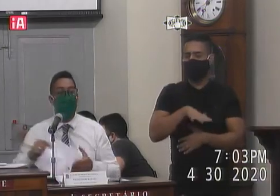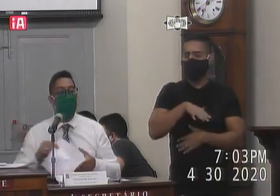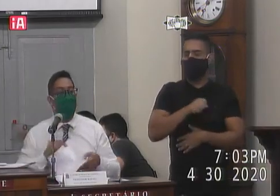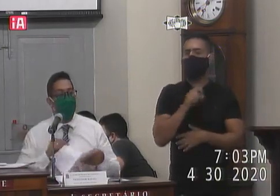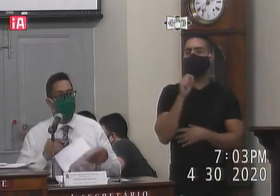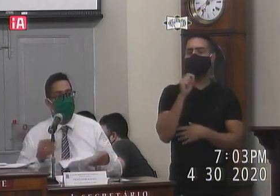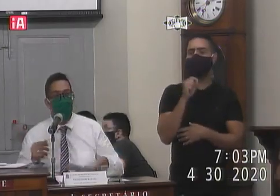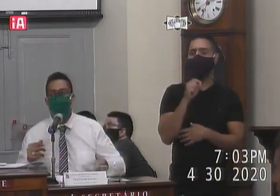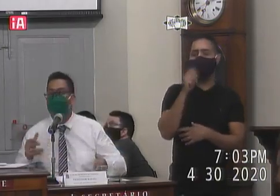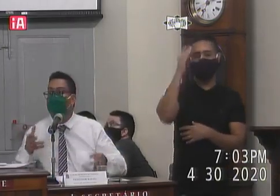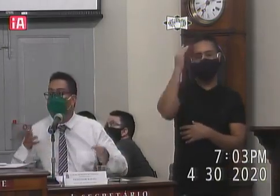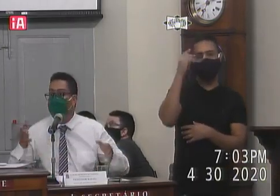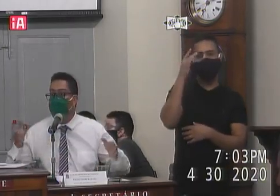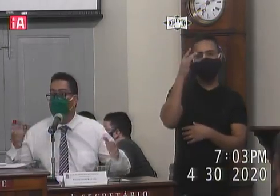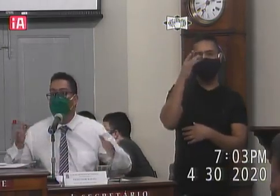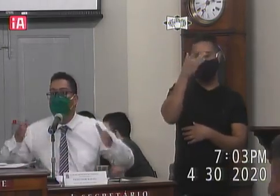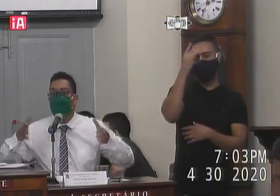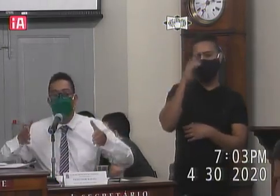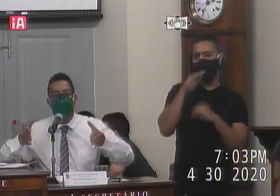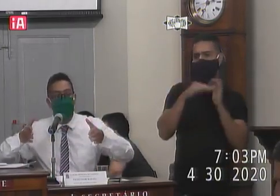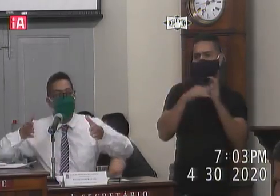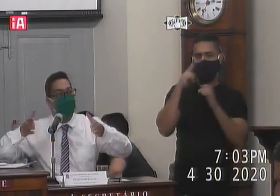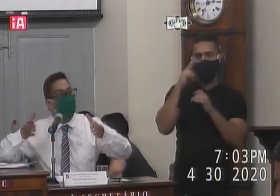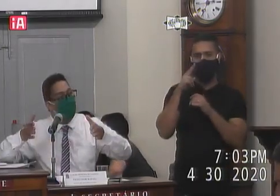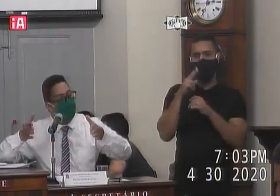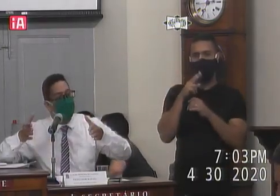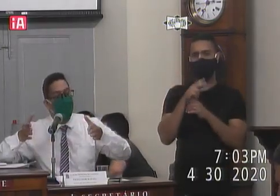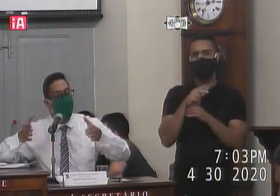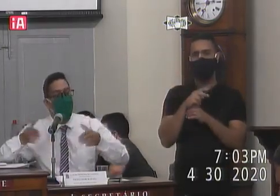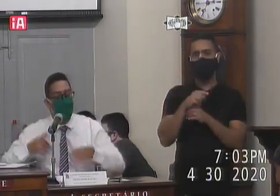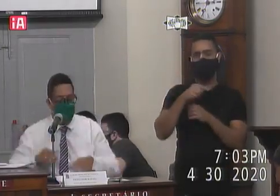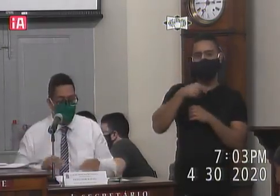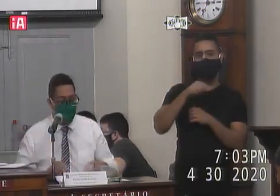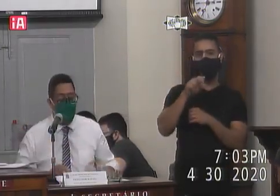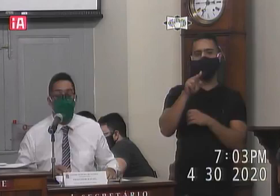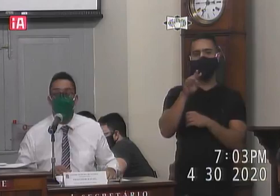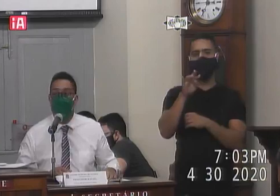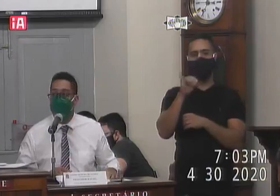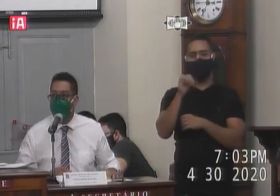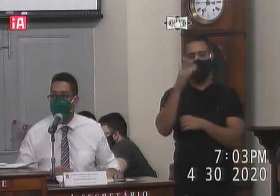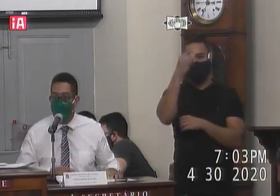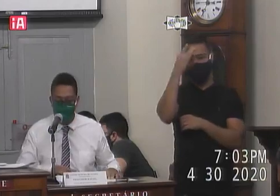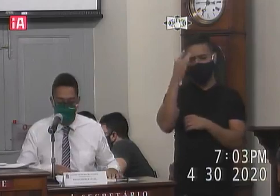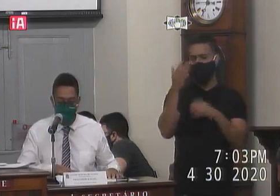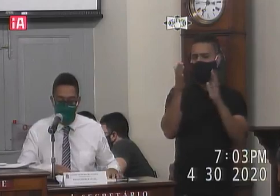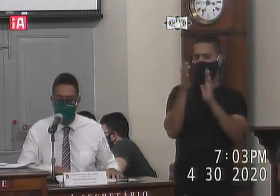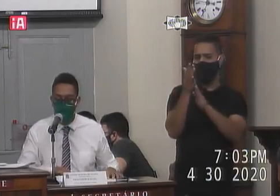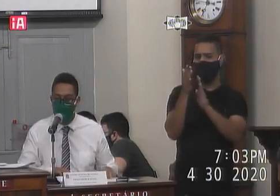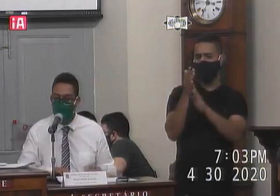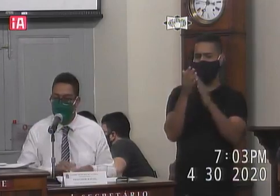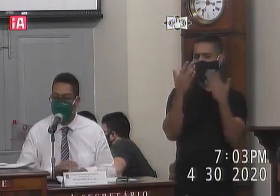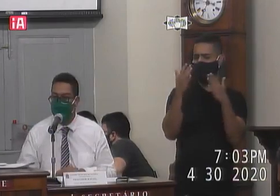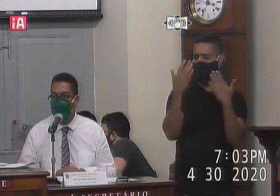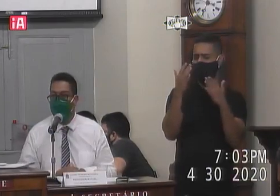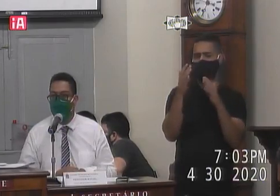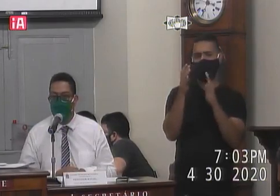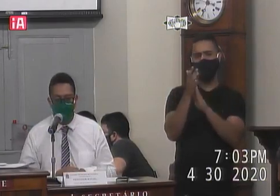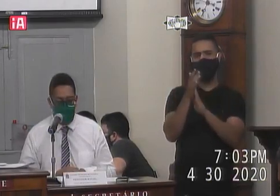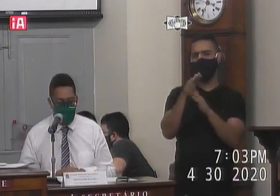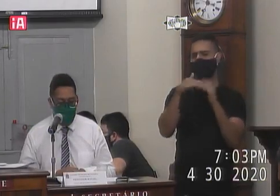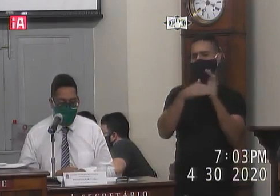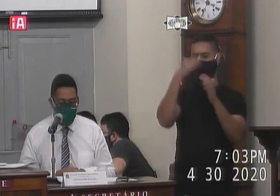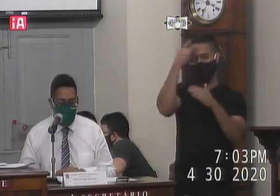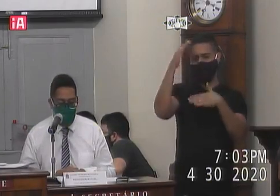aquele paciente, acho que todos viram, saindo da UTI, sendo aplaudido por todos